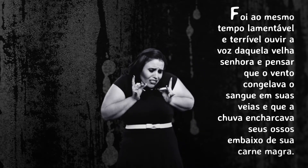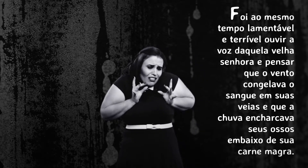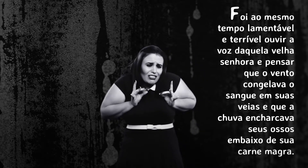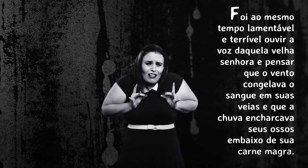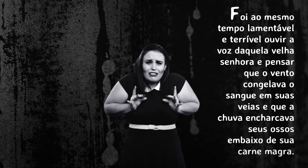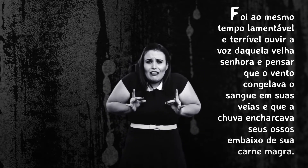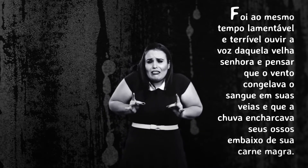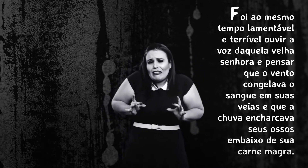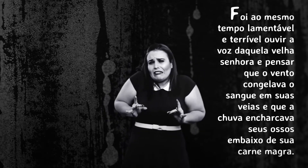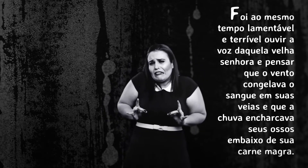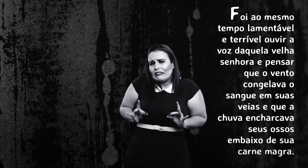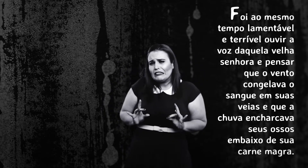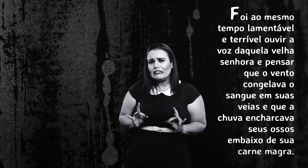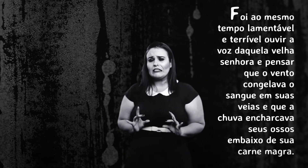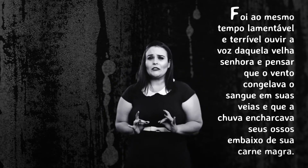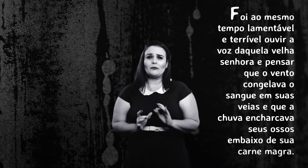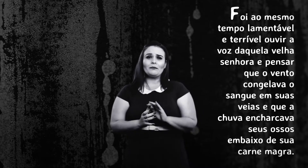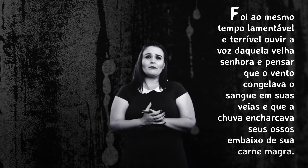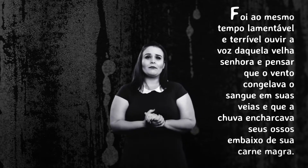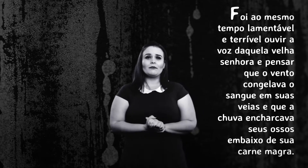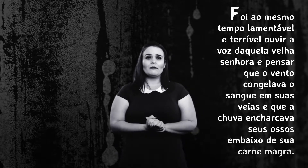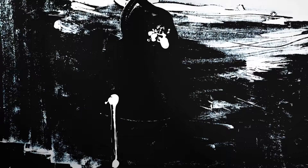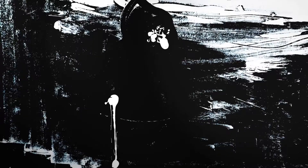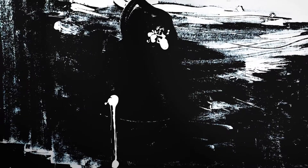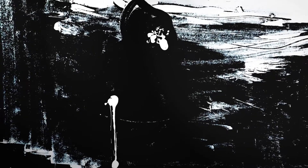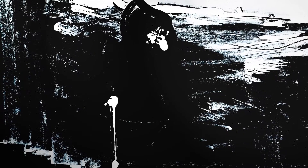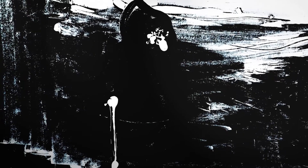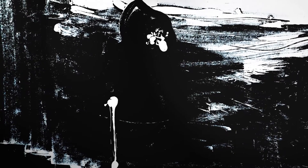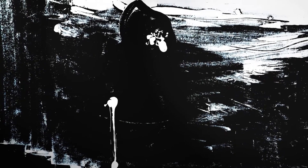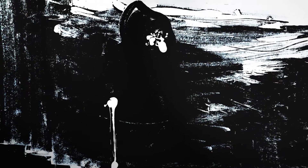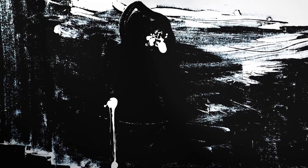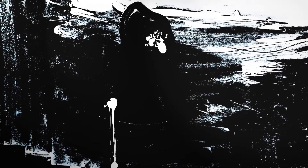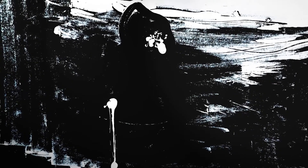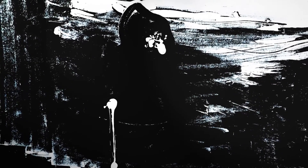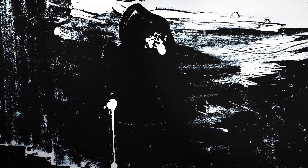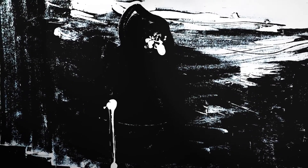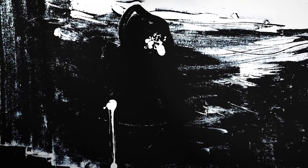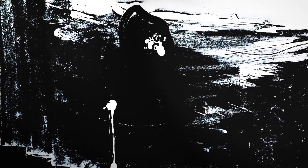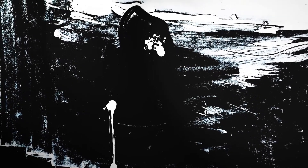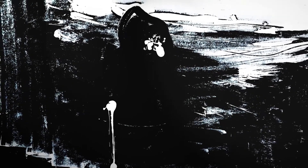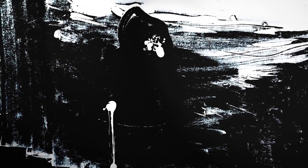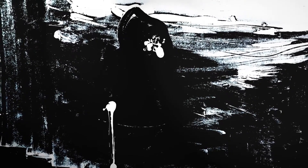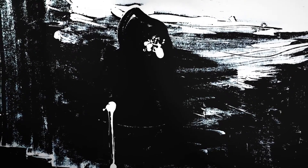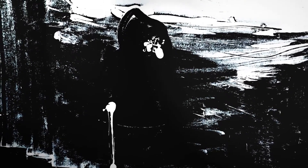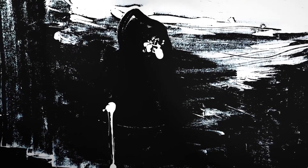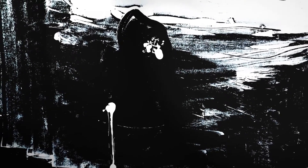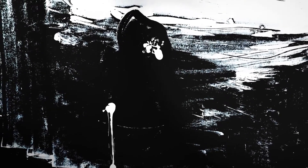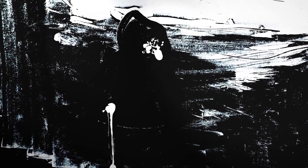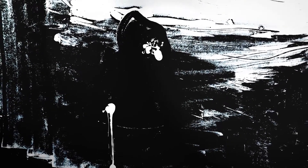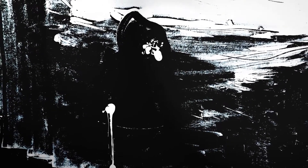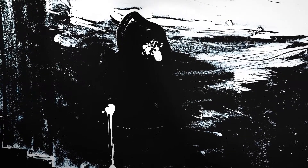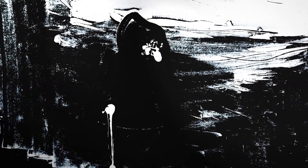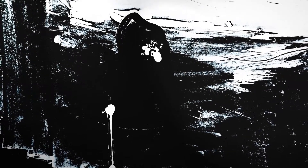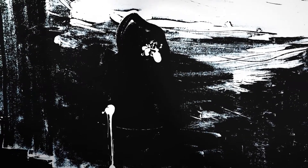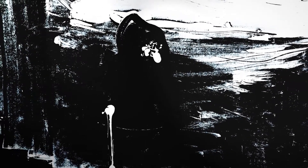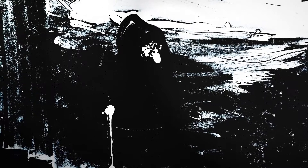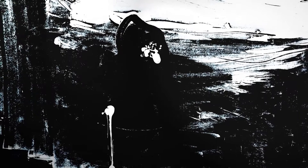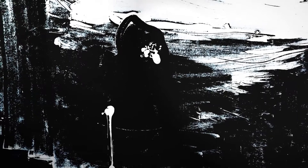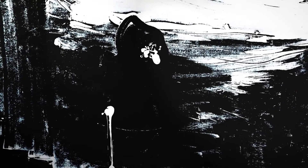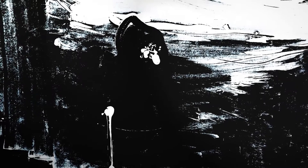ossos embaixo de sua carne magra. A velha vestindo uma túnica preta, com seu enorme nariz que se projeta